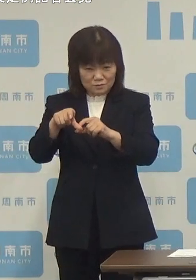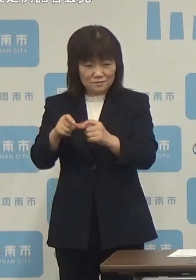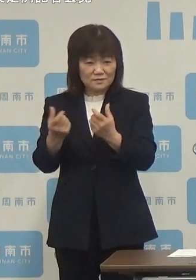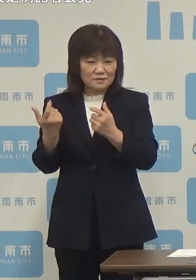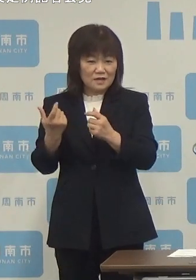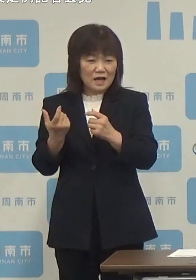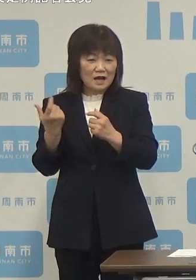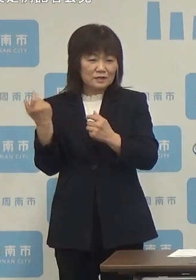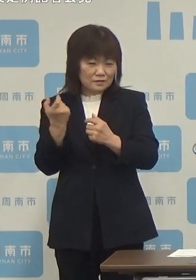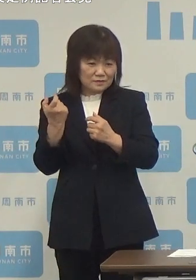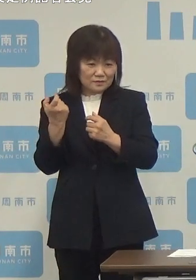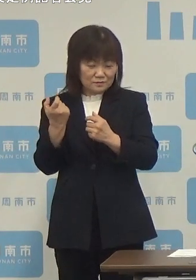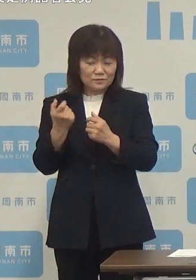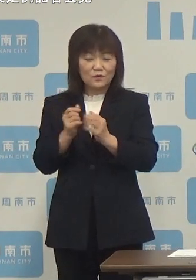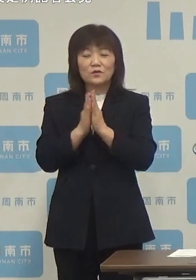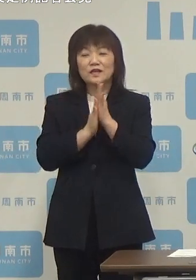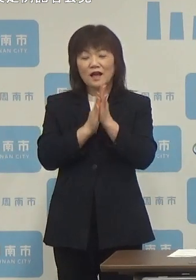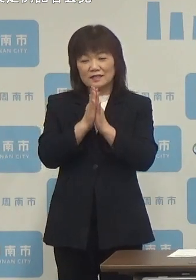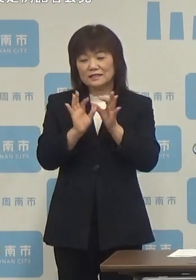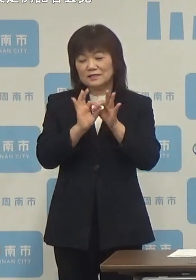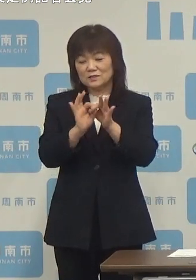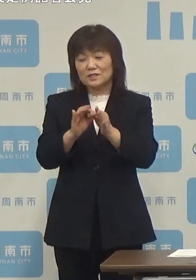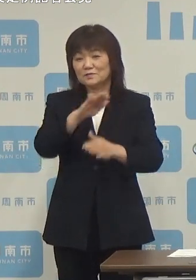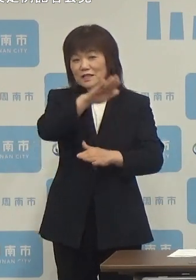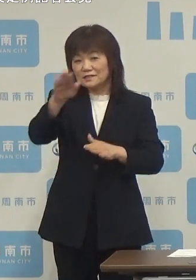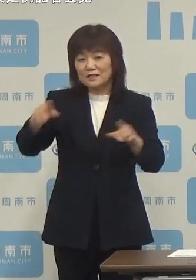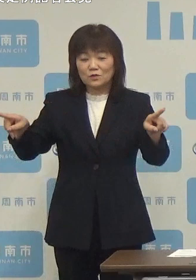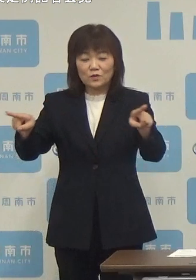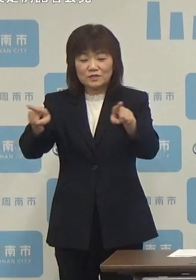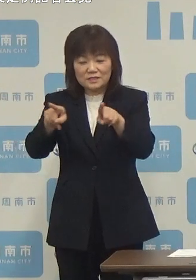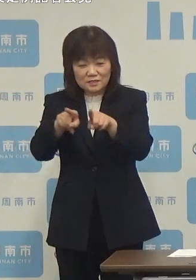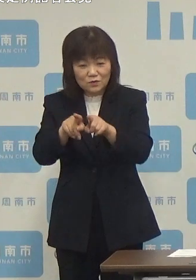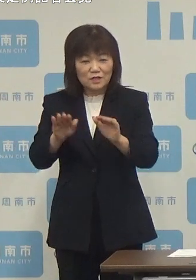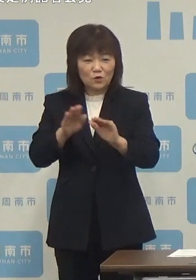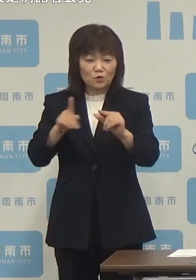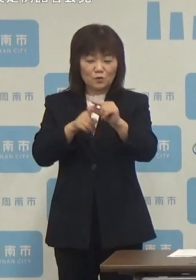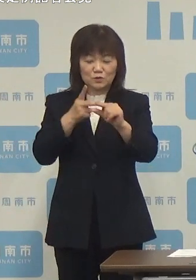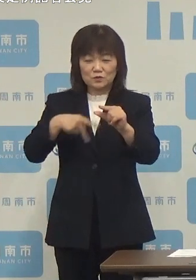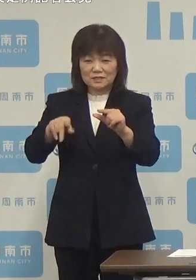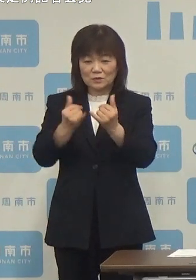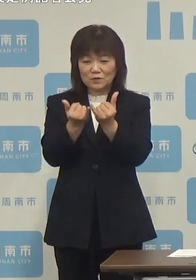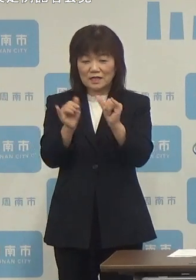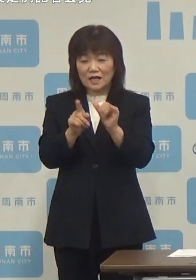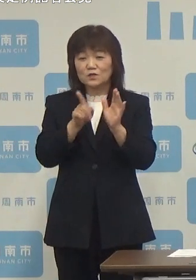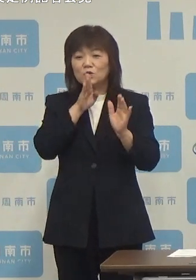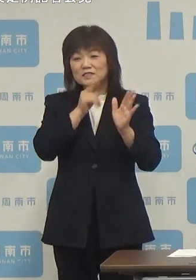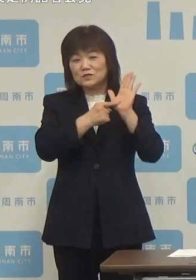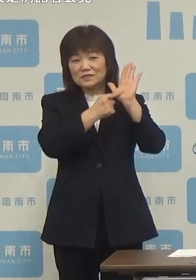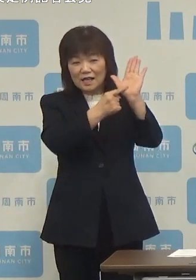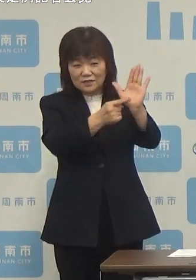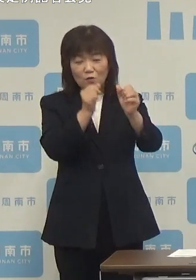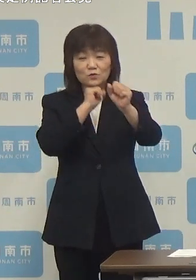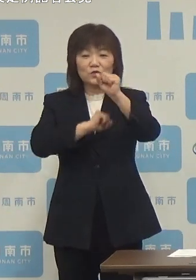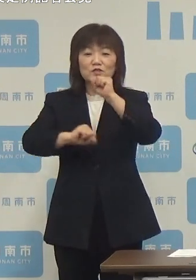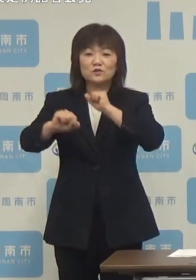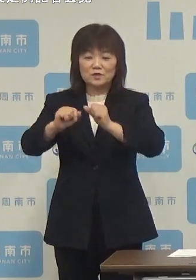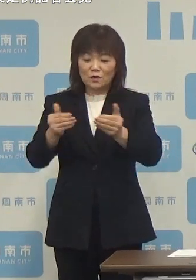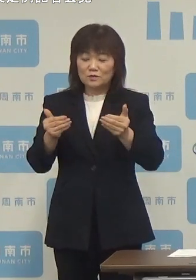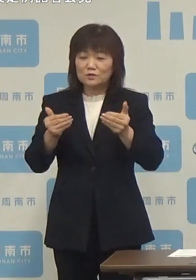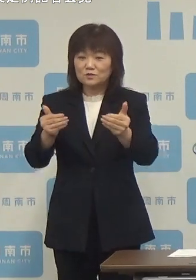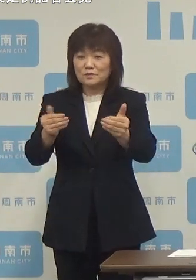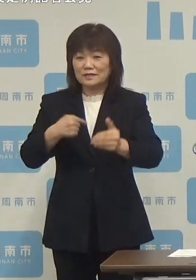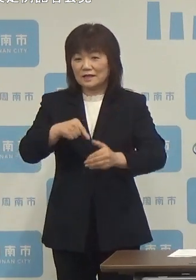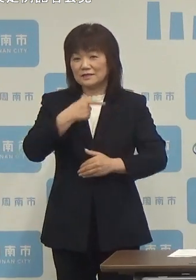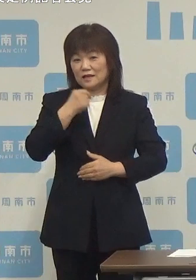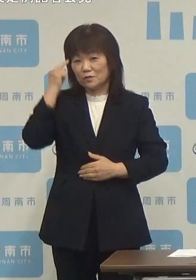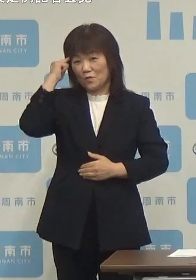を願うと同時に、引き続き皆様と一緒に子ども真ん中社会の実現に向けた取り組みを進めてまいりた